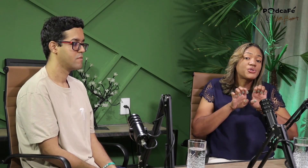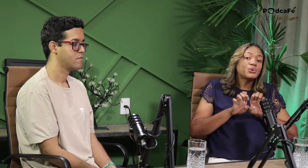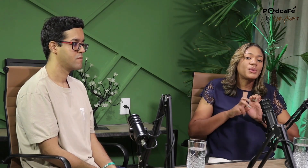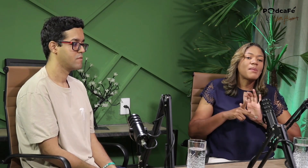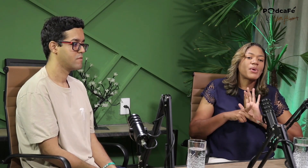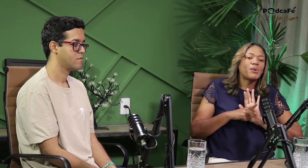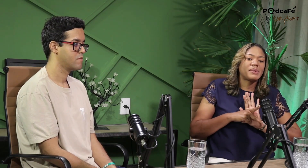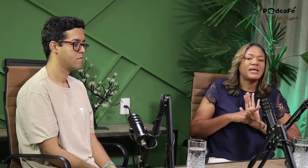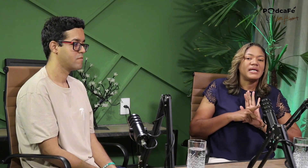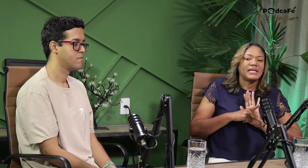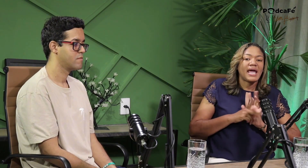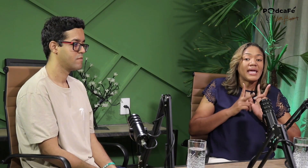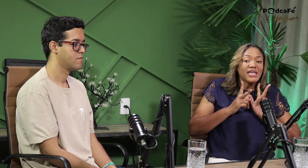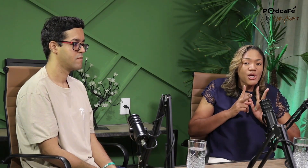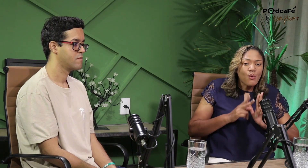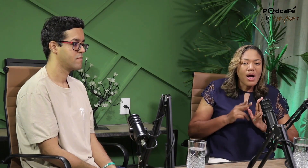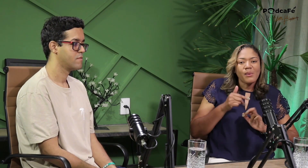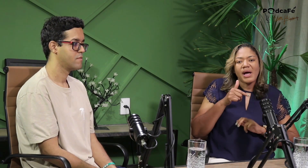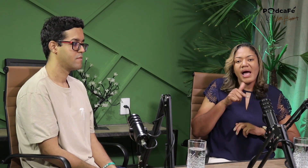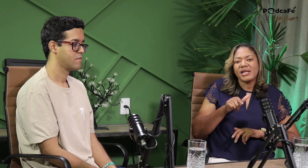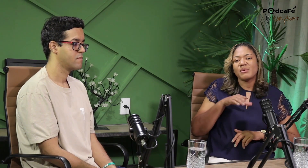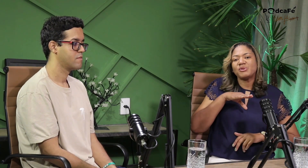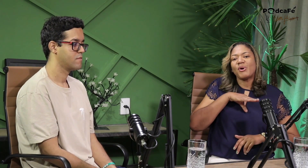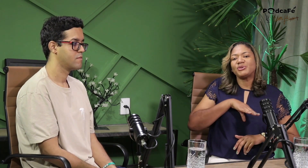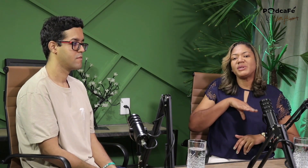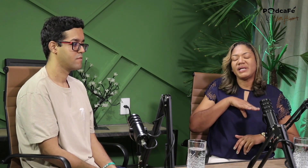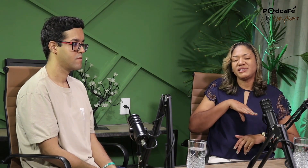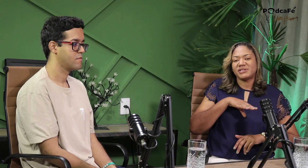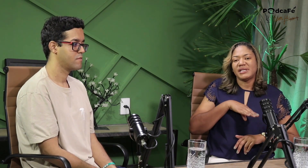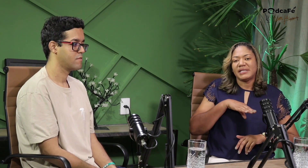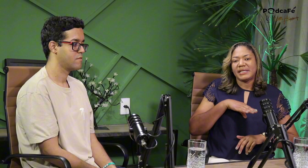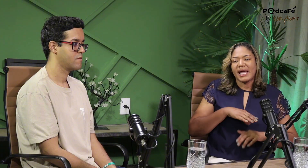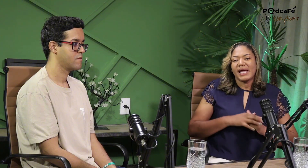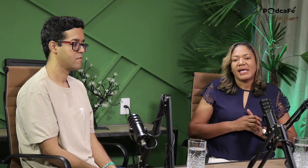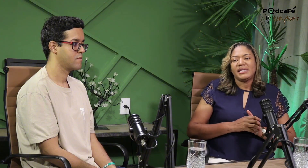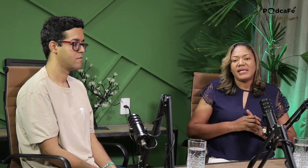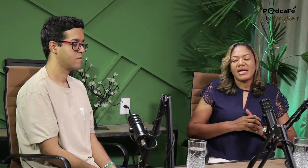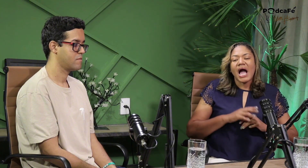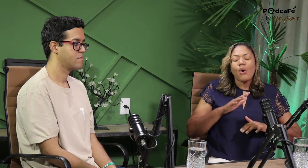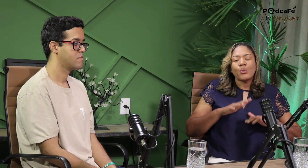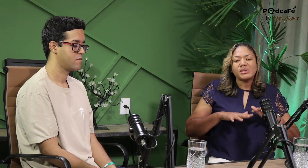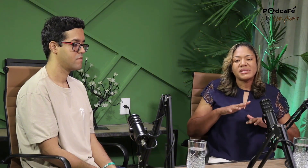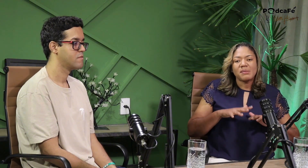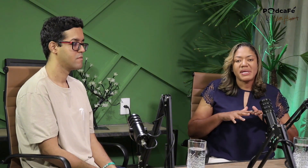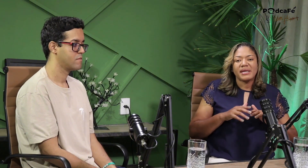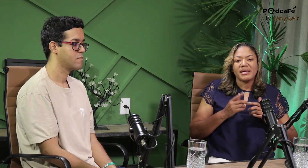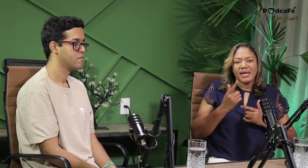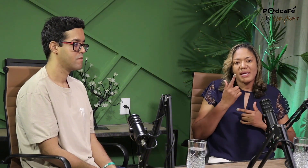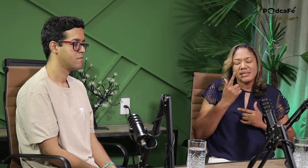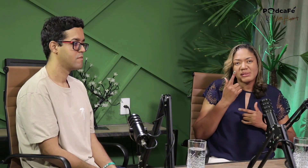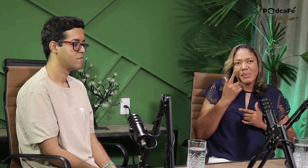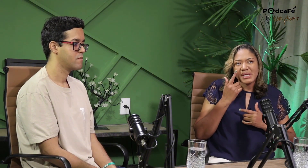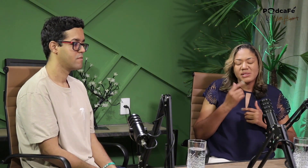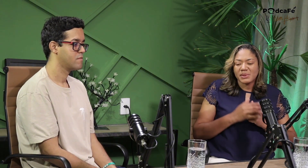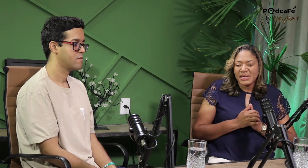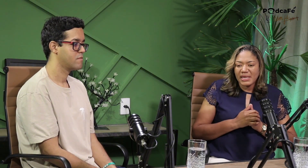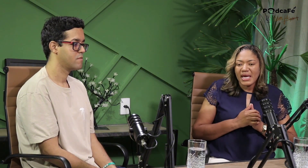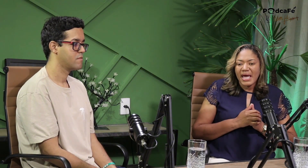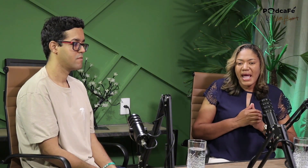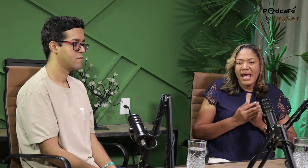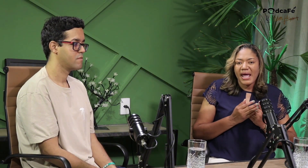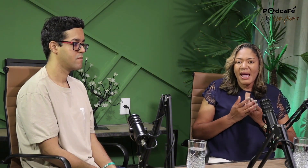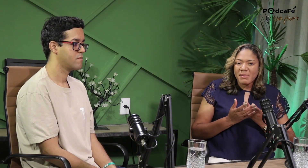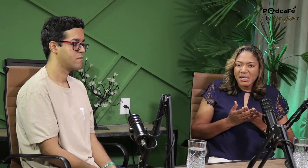tem uma estrutura própria, né? Igual à língua do português, né? E alguns também, eles pensam